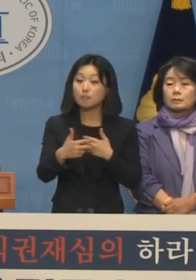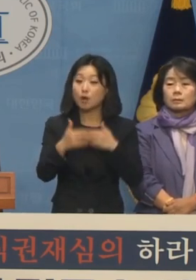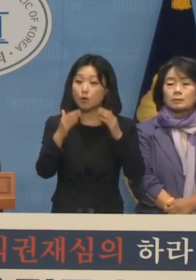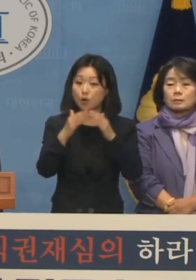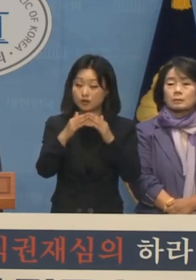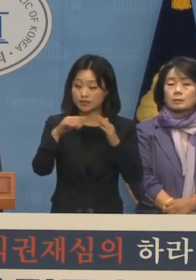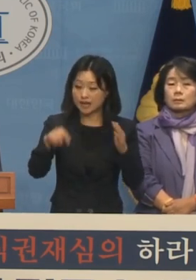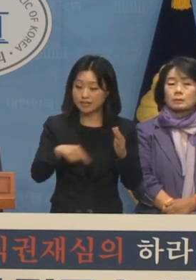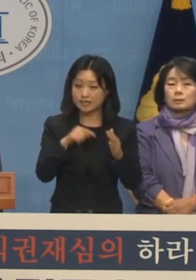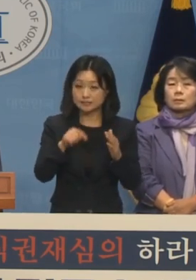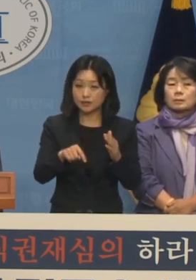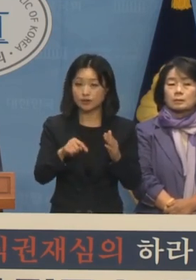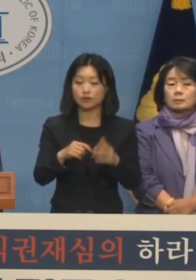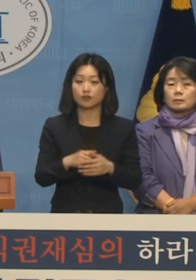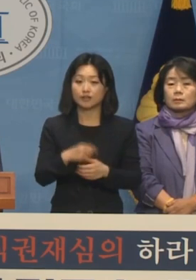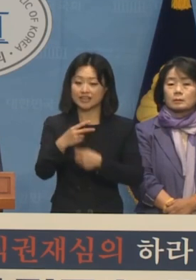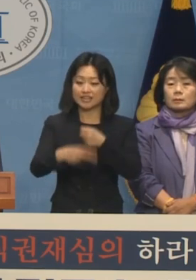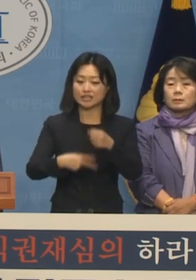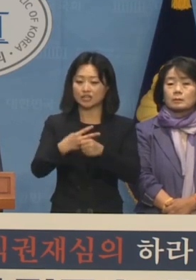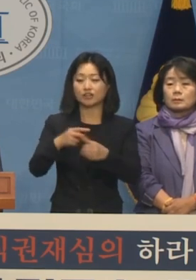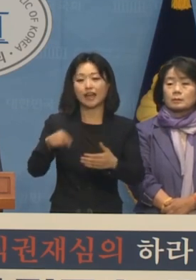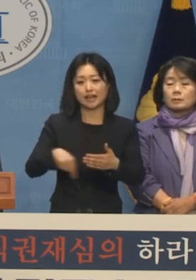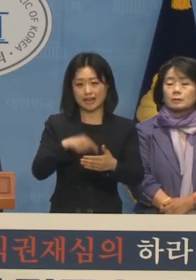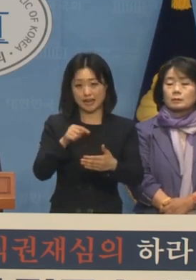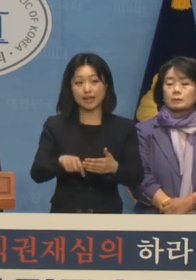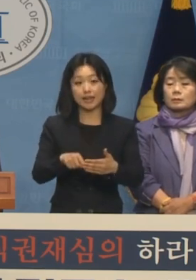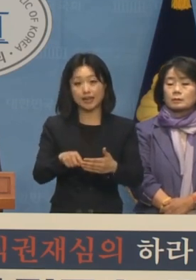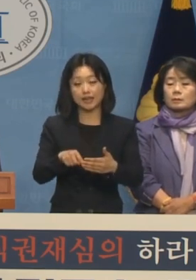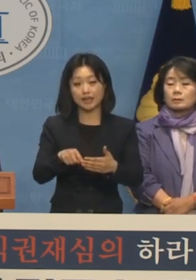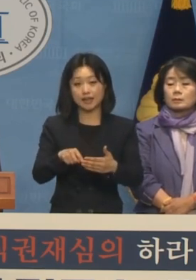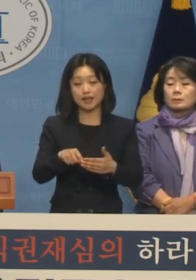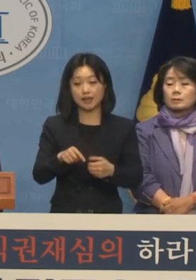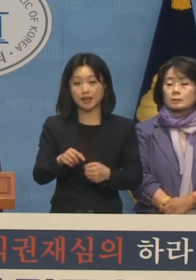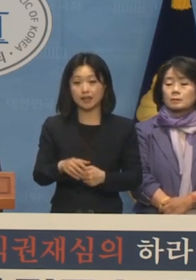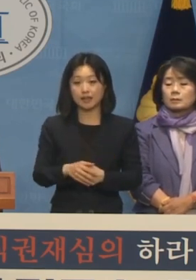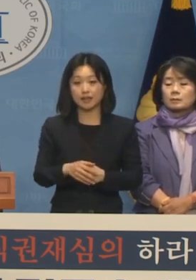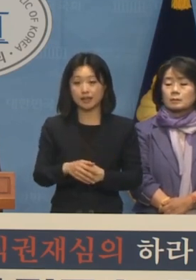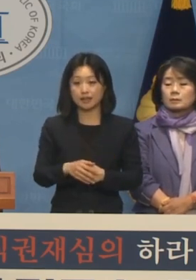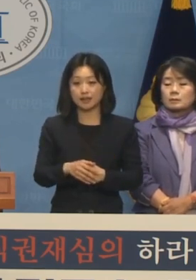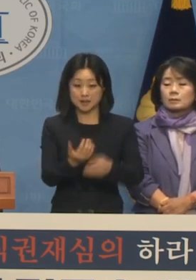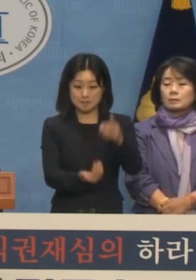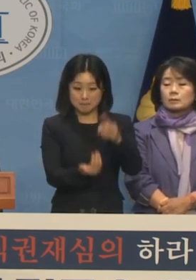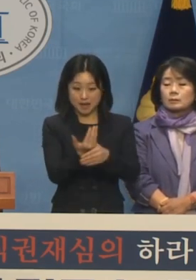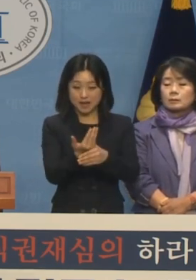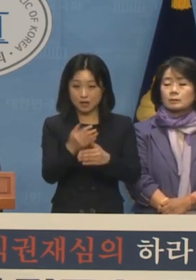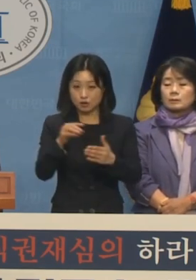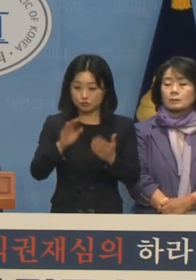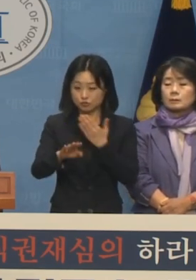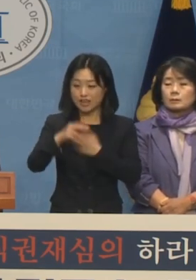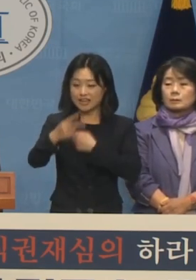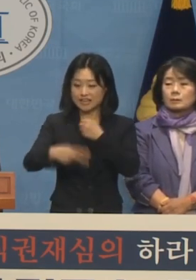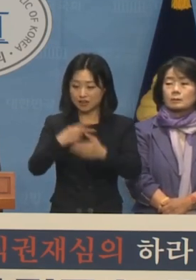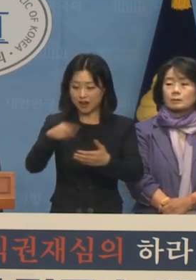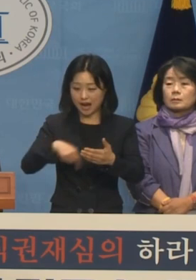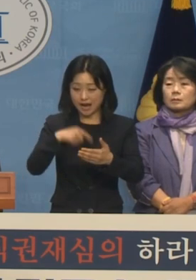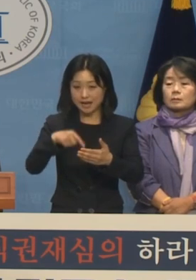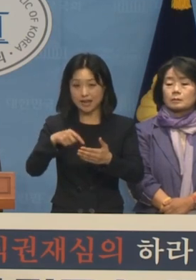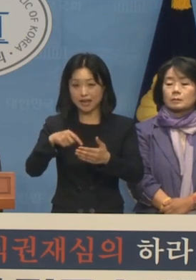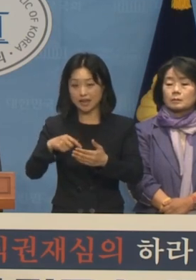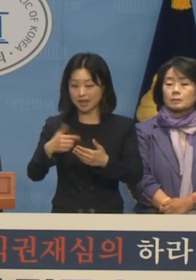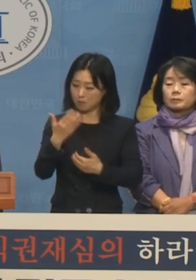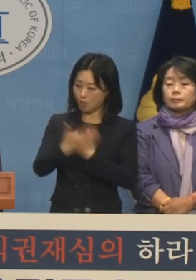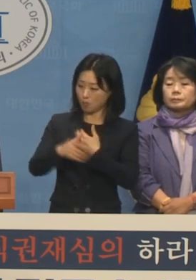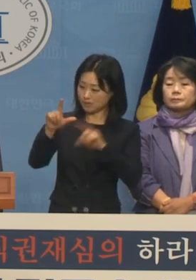병원에서는 2년 이내에 그 발병이 지나고 나서 2년 이내에 후유 경과를